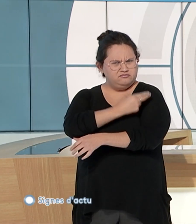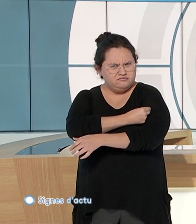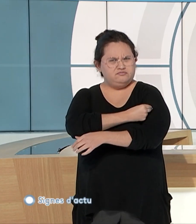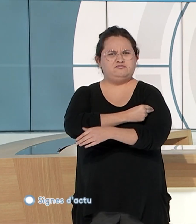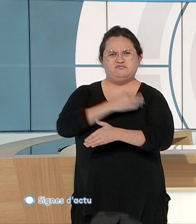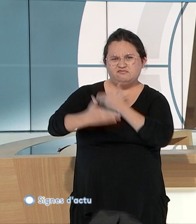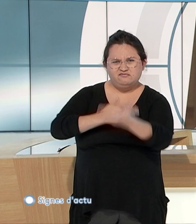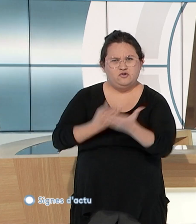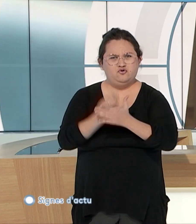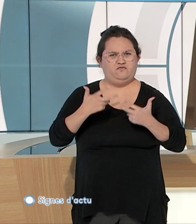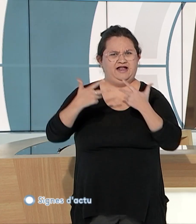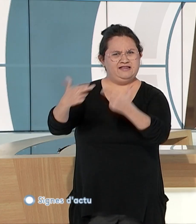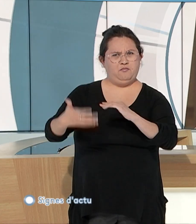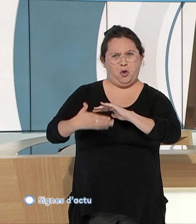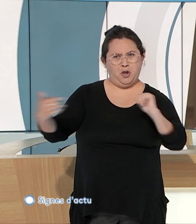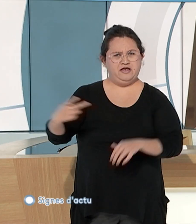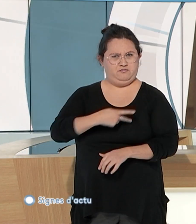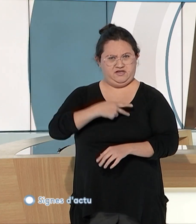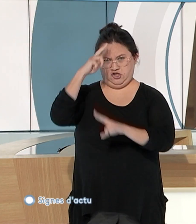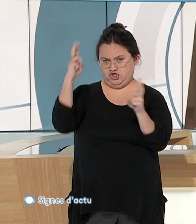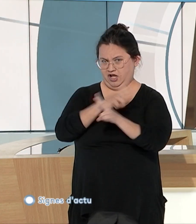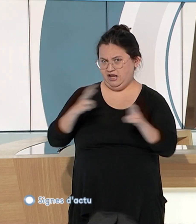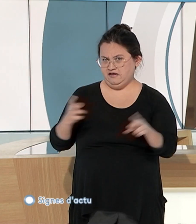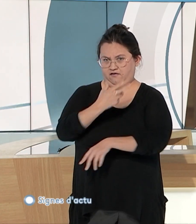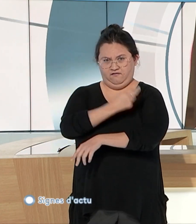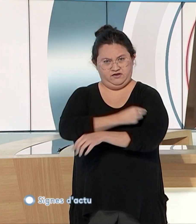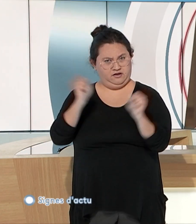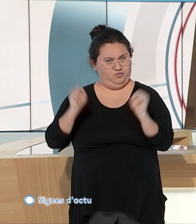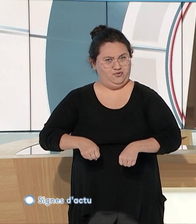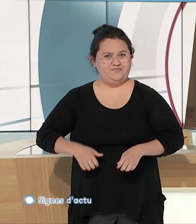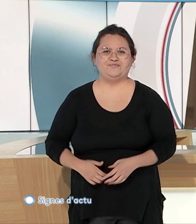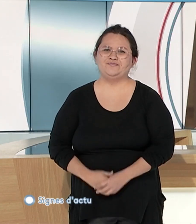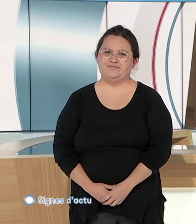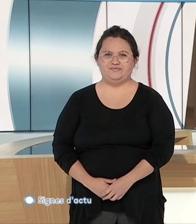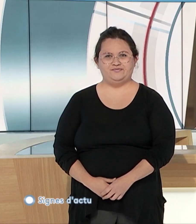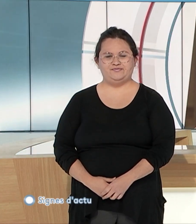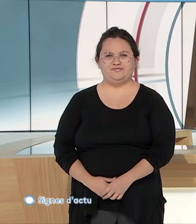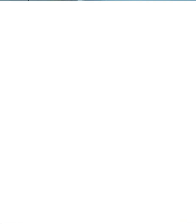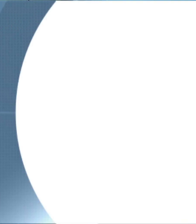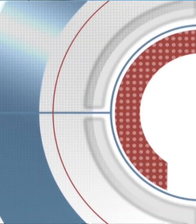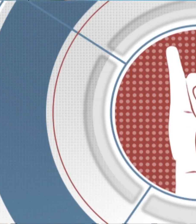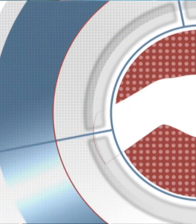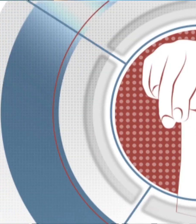contre la Covid-19. Les médecins généralistes aussi vaccinent dans leur cabinet.